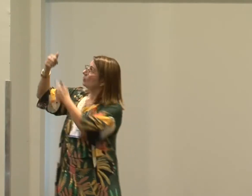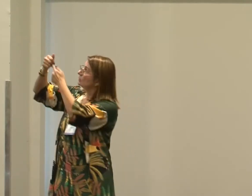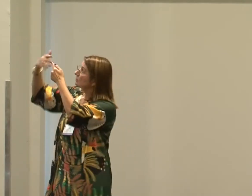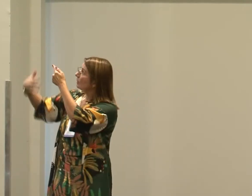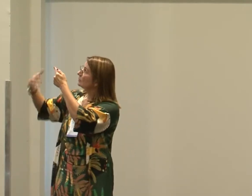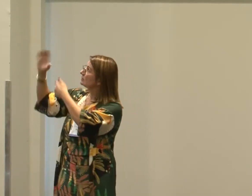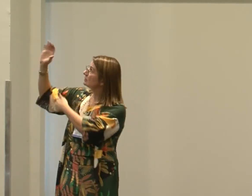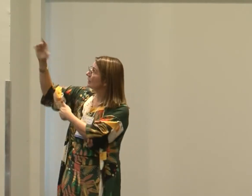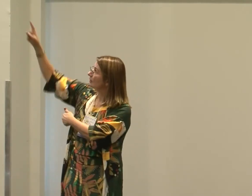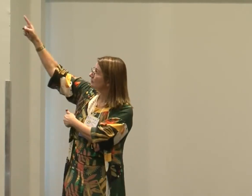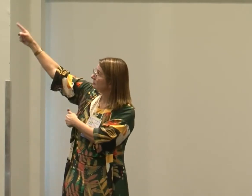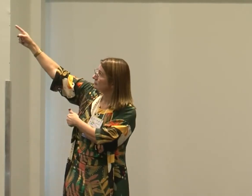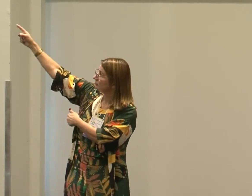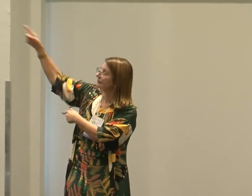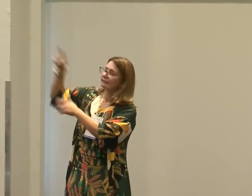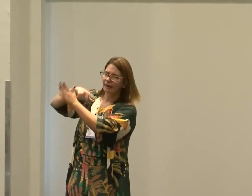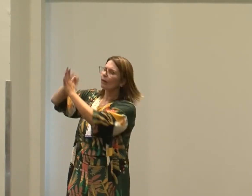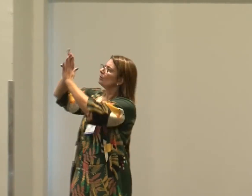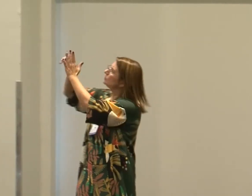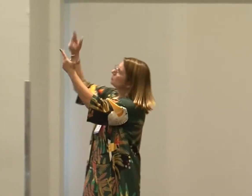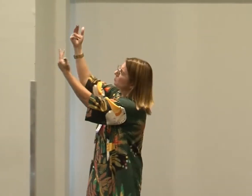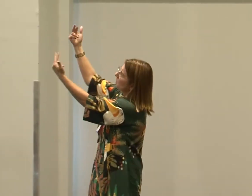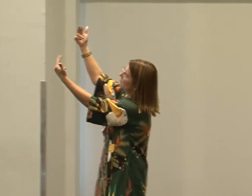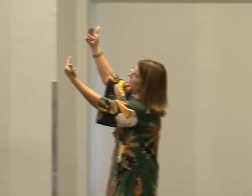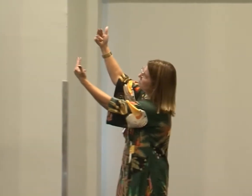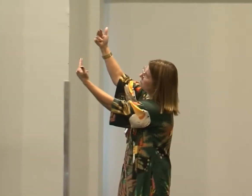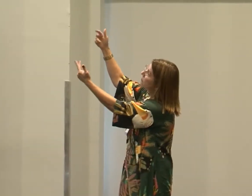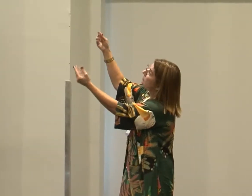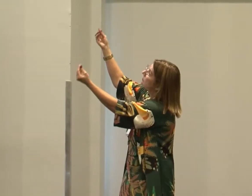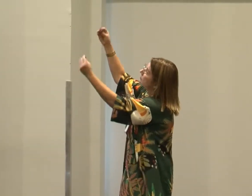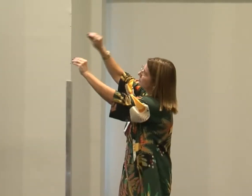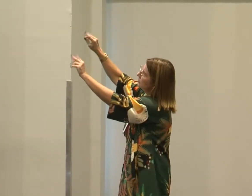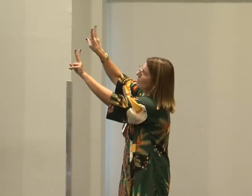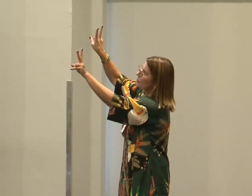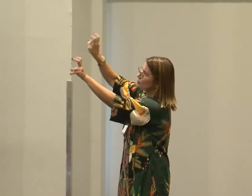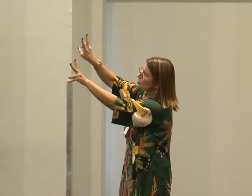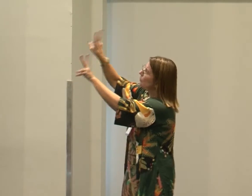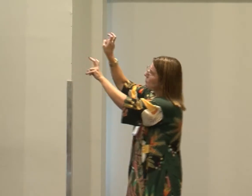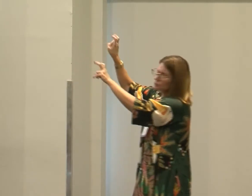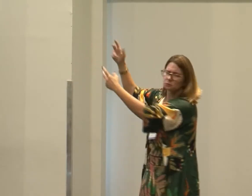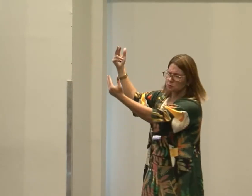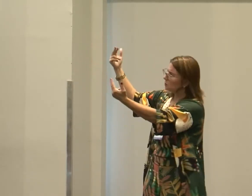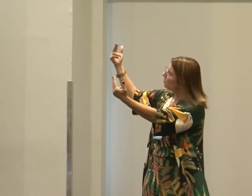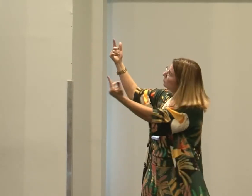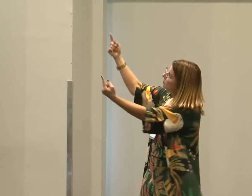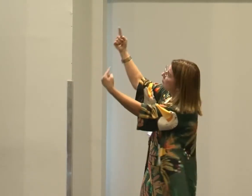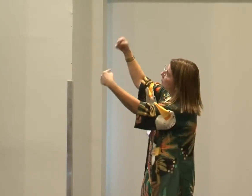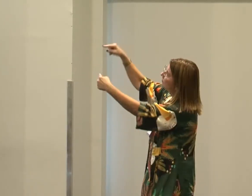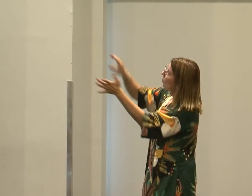específicos, né, com conceitos específicos. O nosso, no caso, é de ciências em Libras.